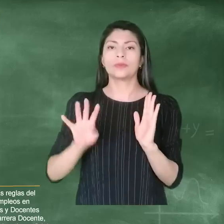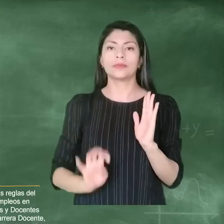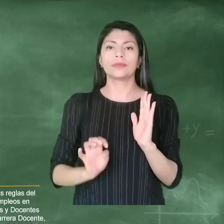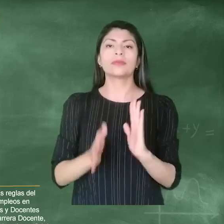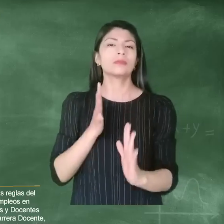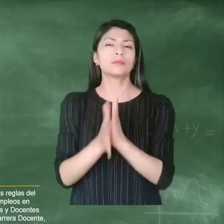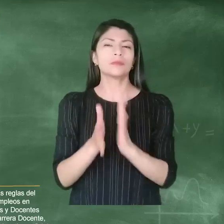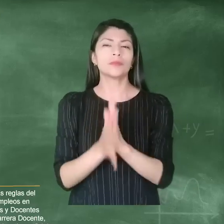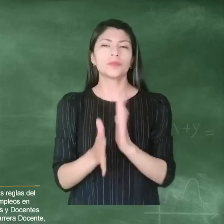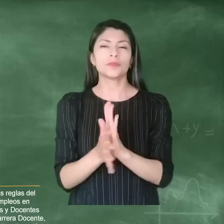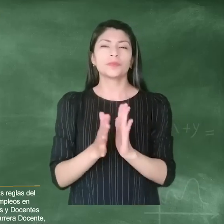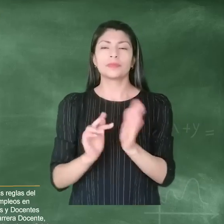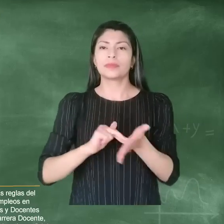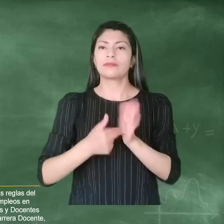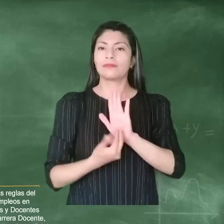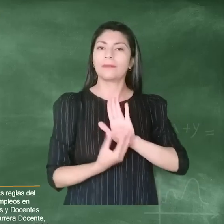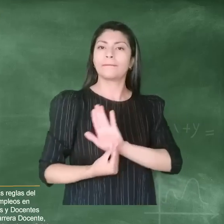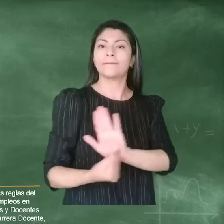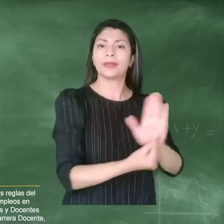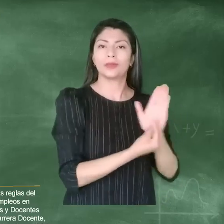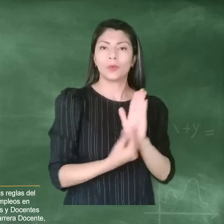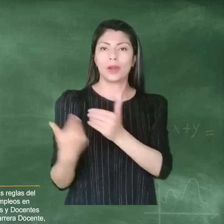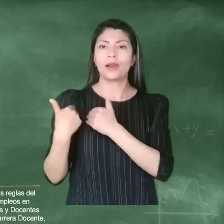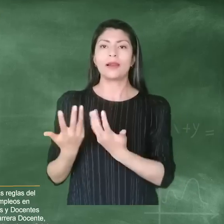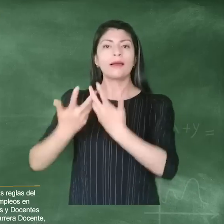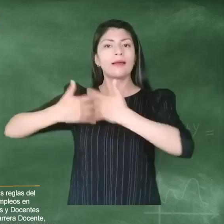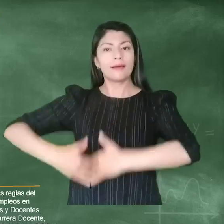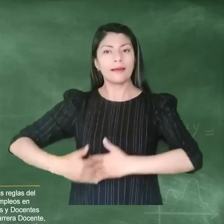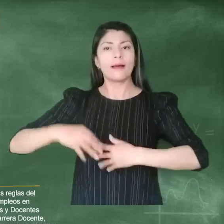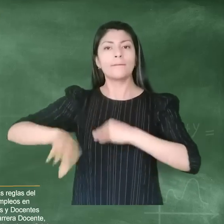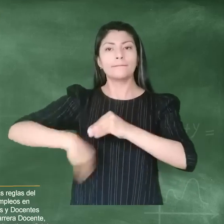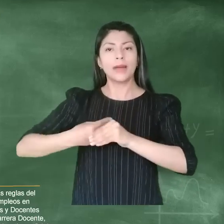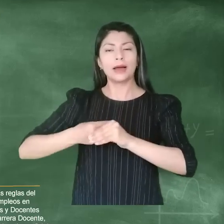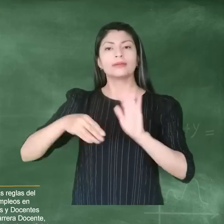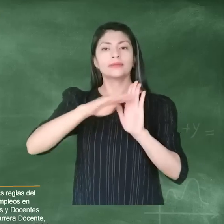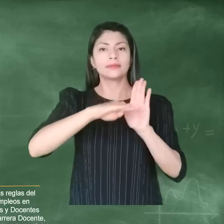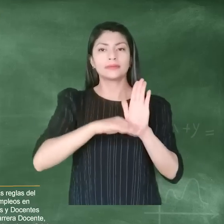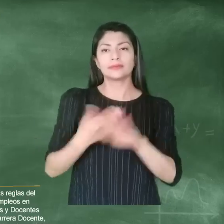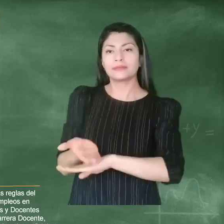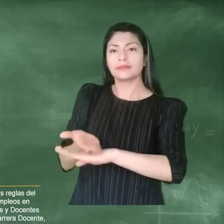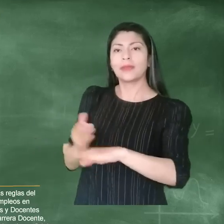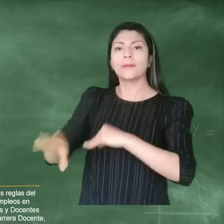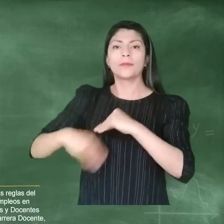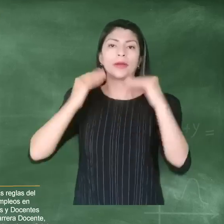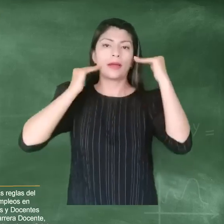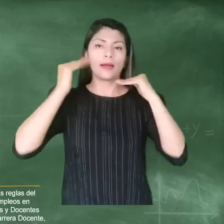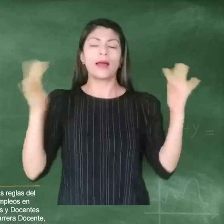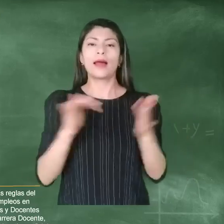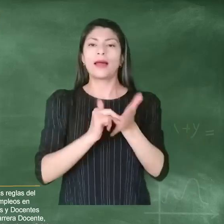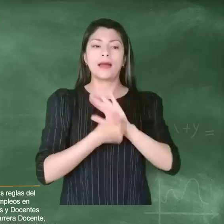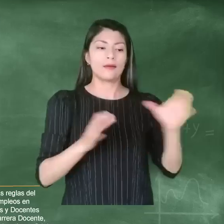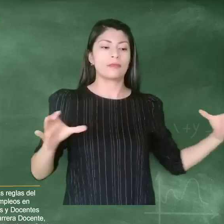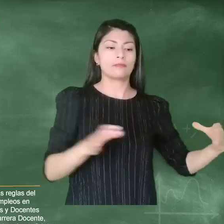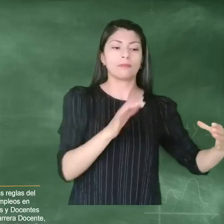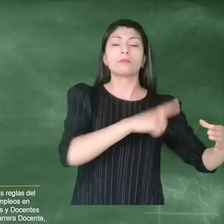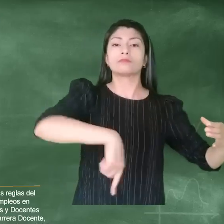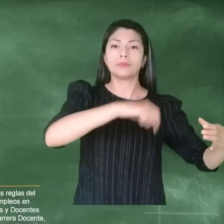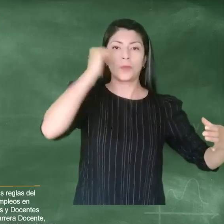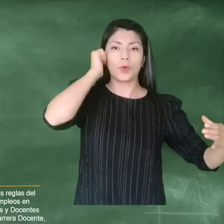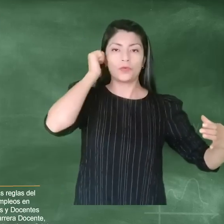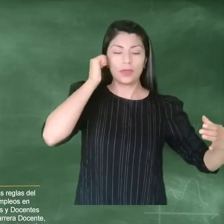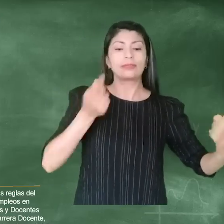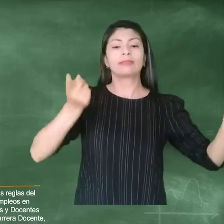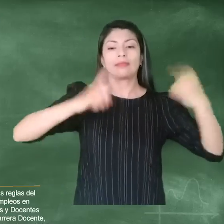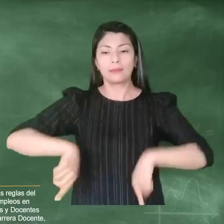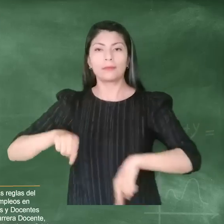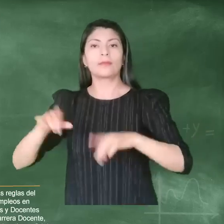00253 de 2019, esto es, el Manual de Funciones, Requisitos y Competencias para los Cargos